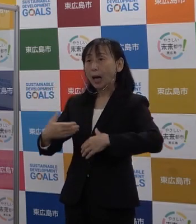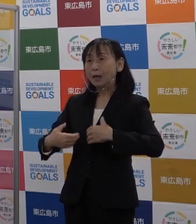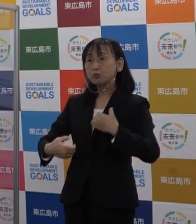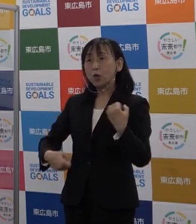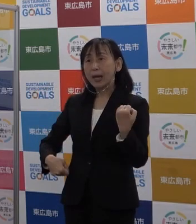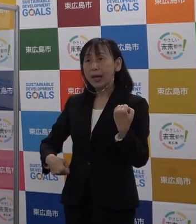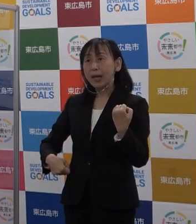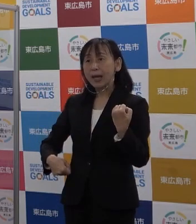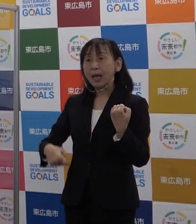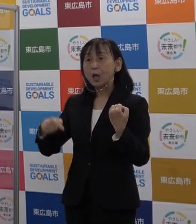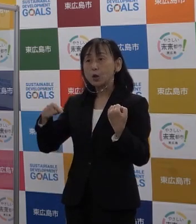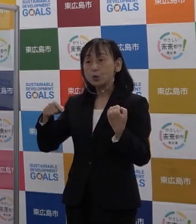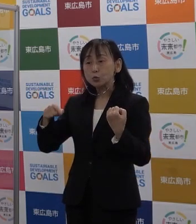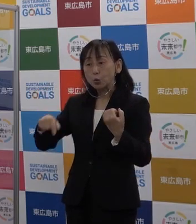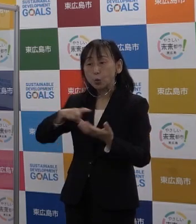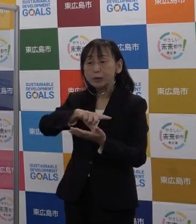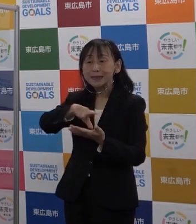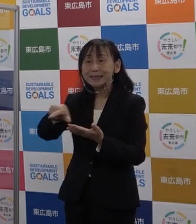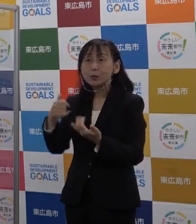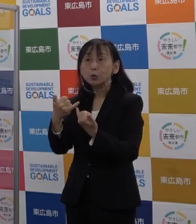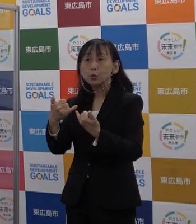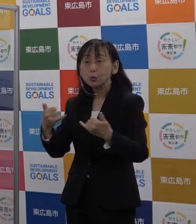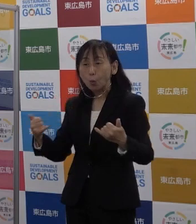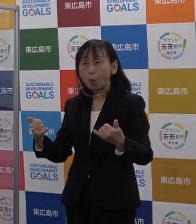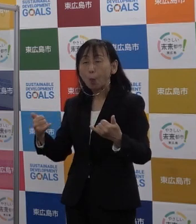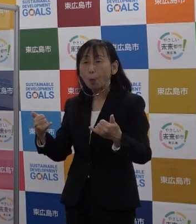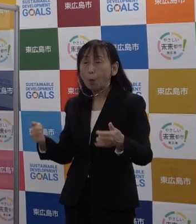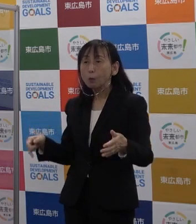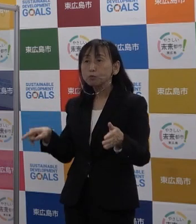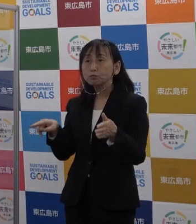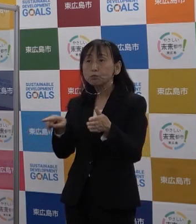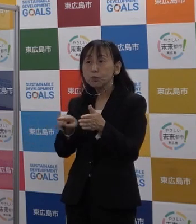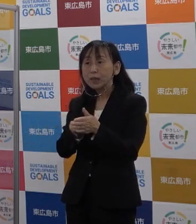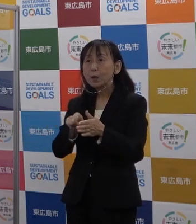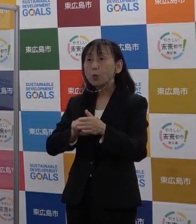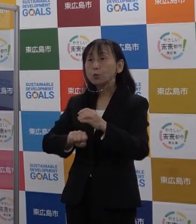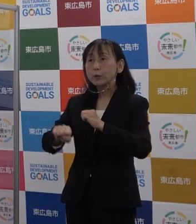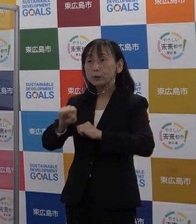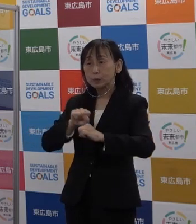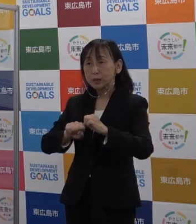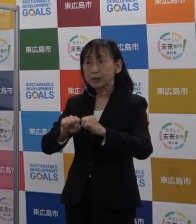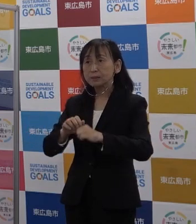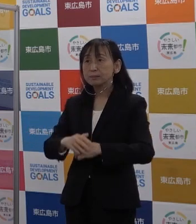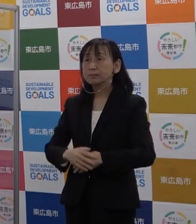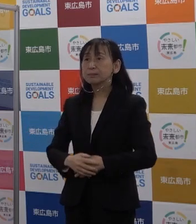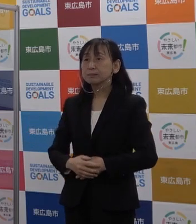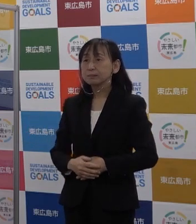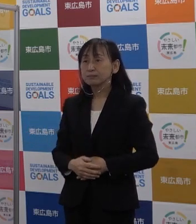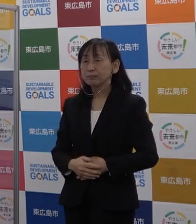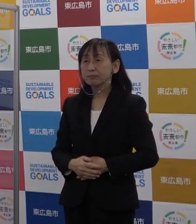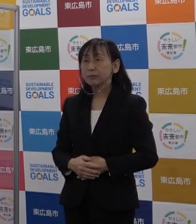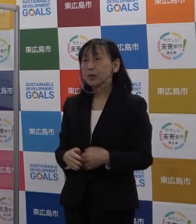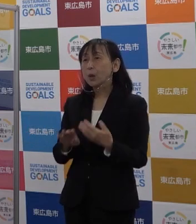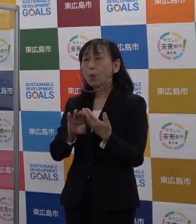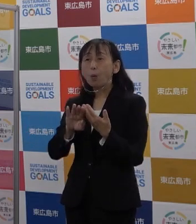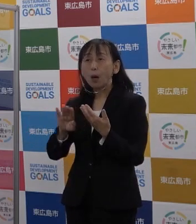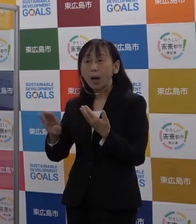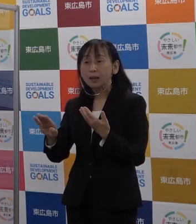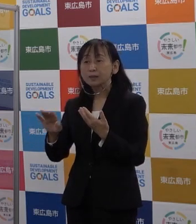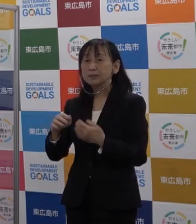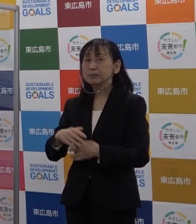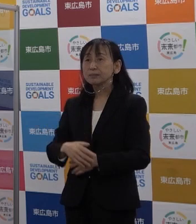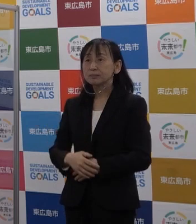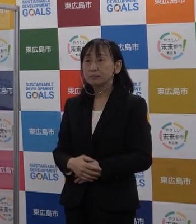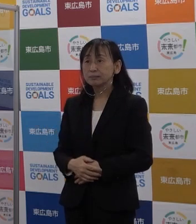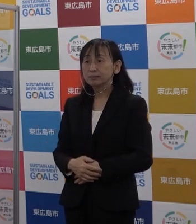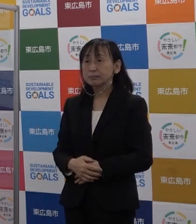るいはその周辺地域の方々も視野に入れながらの取り組みであります。まあ、その他右側に書いて